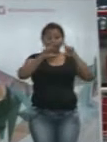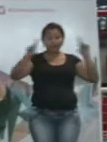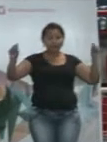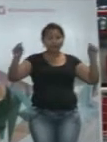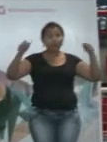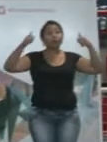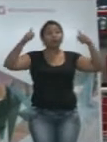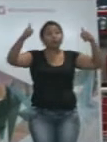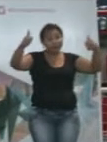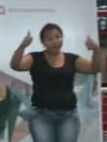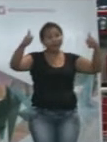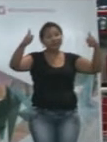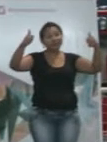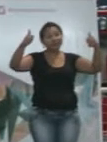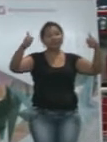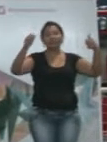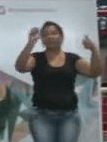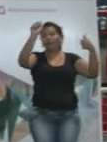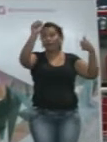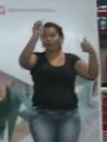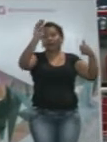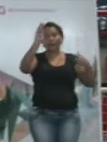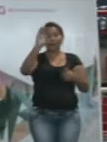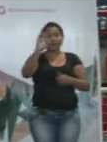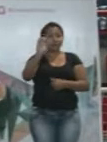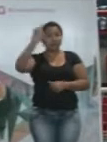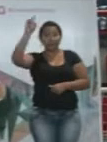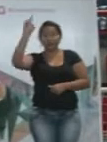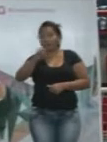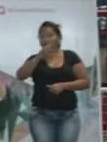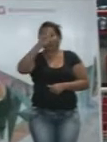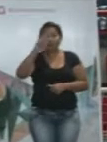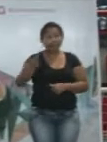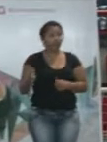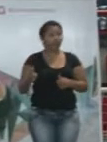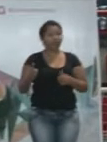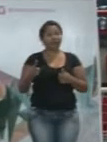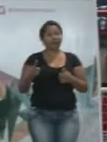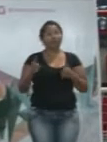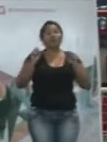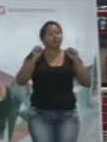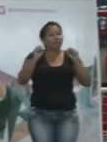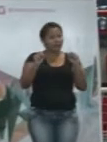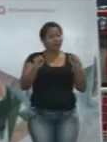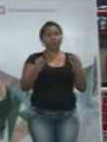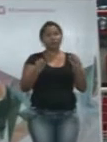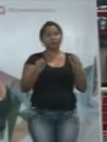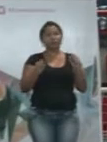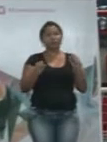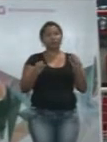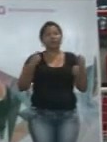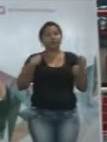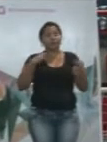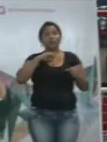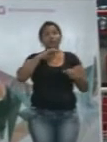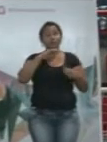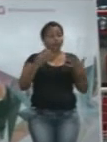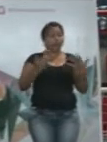o processo de absorção pode ser feito pela reação. Então, ele já está dizendo para você que é um processo